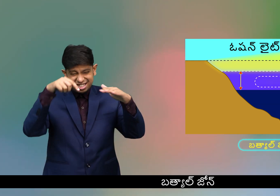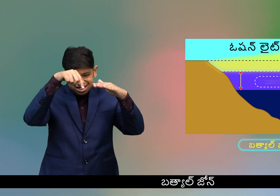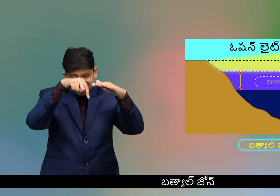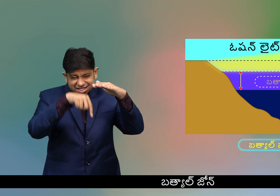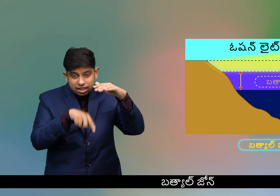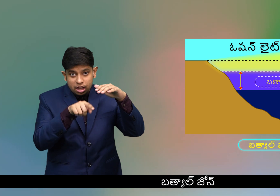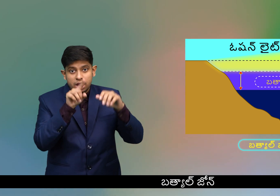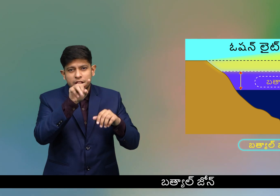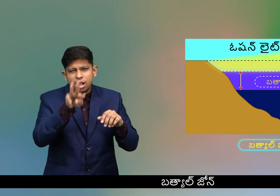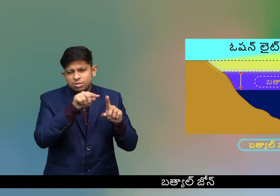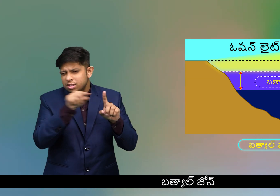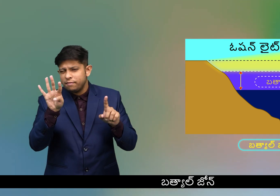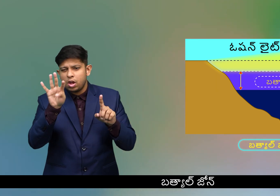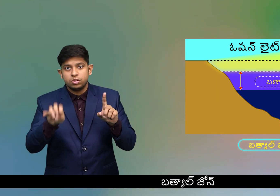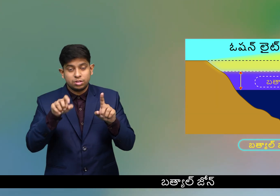బత్యాల్ జోన్,